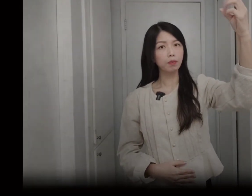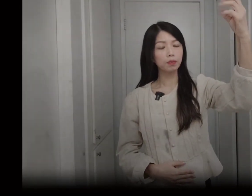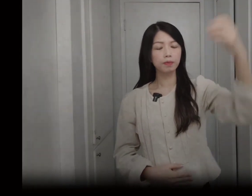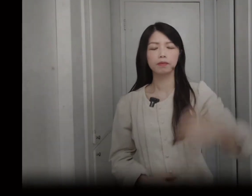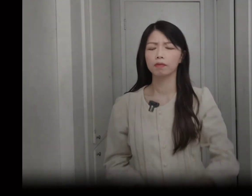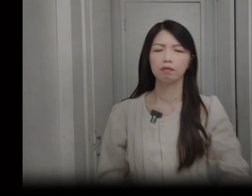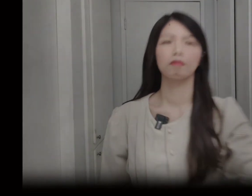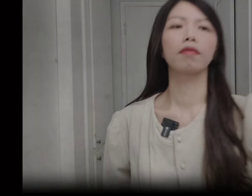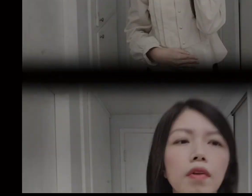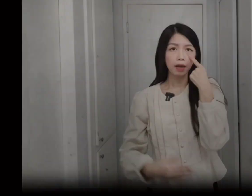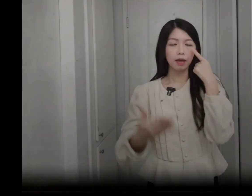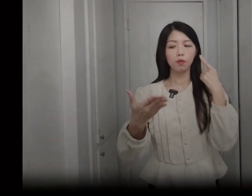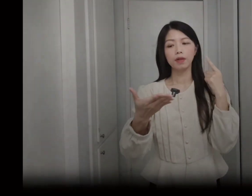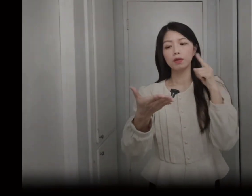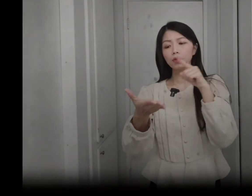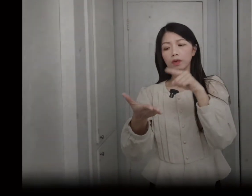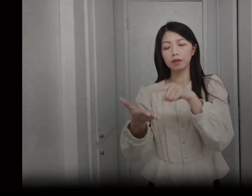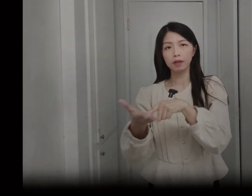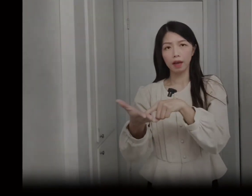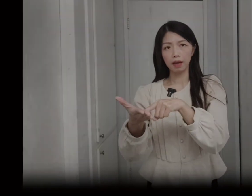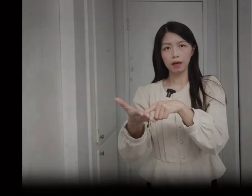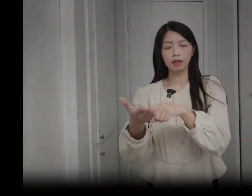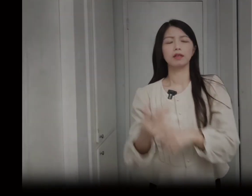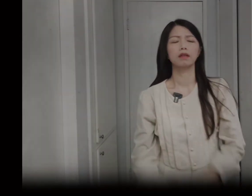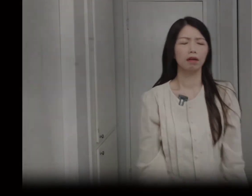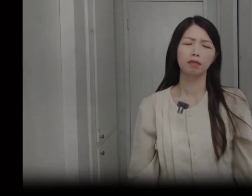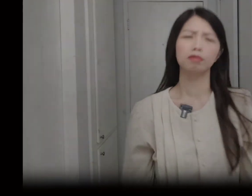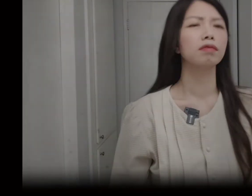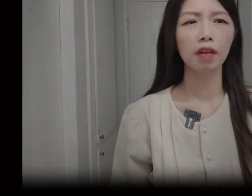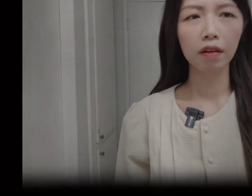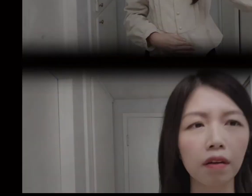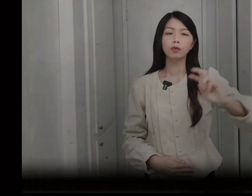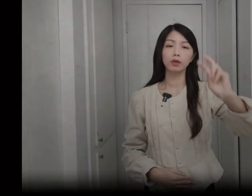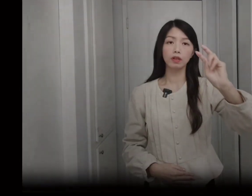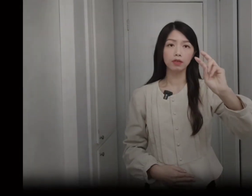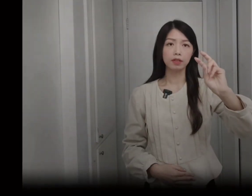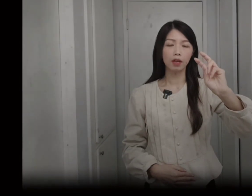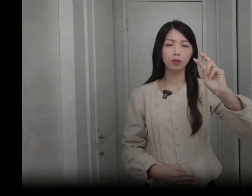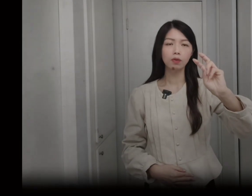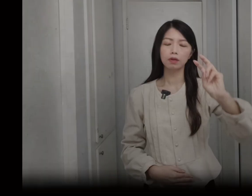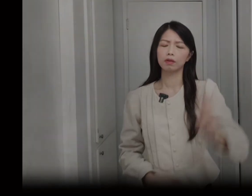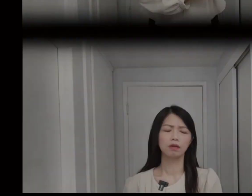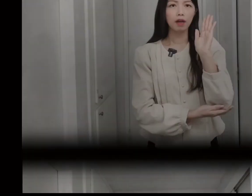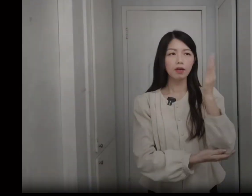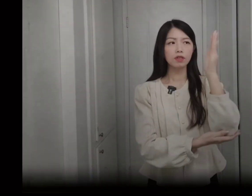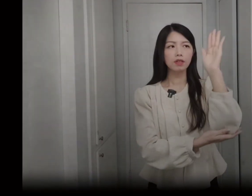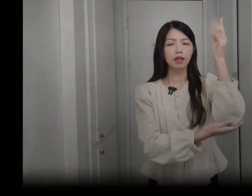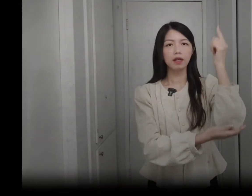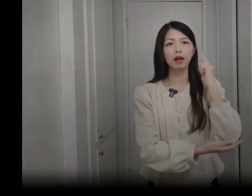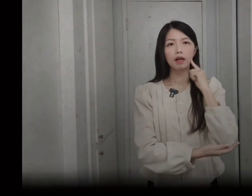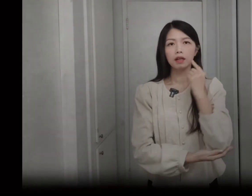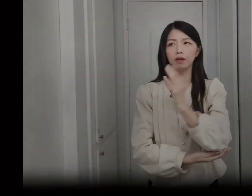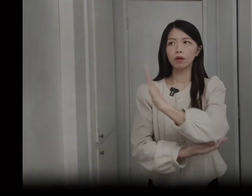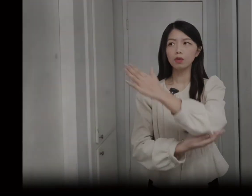이렇게 다음에 왼손 등에 앉으세요. 무게 정도 그려준 지 있다고 이렇게 해주시는